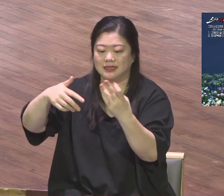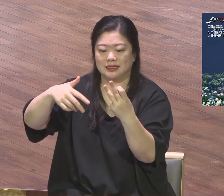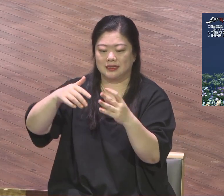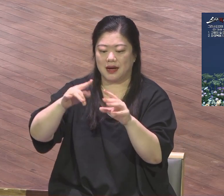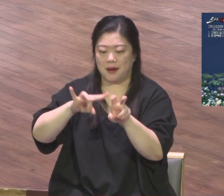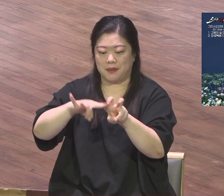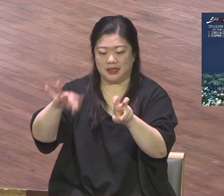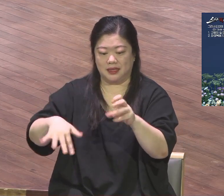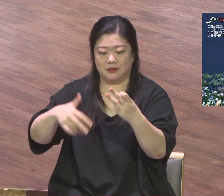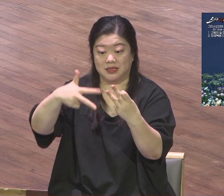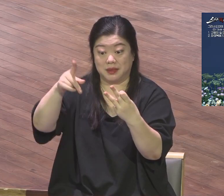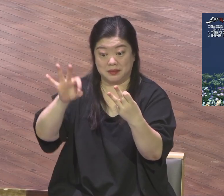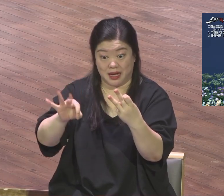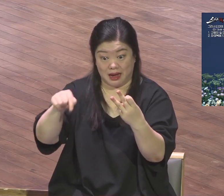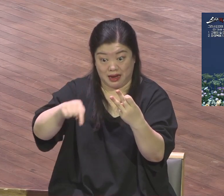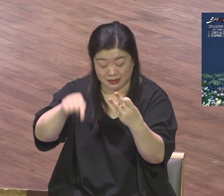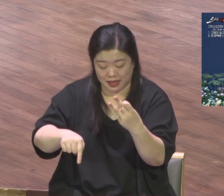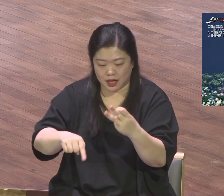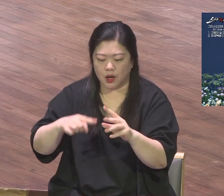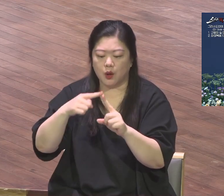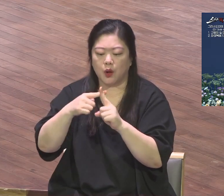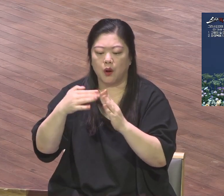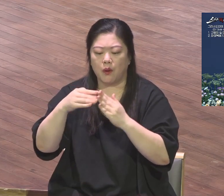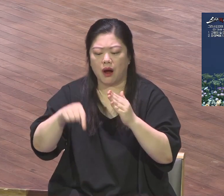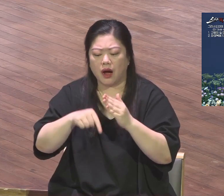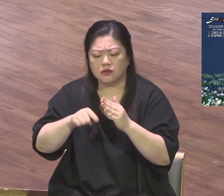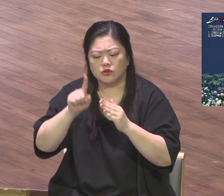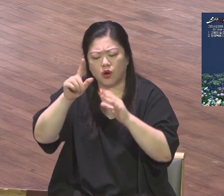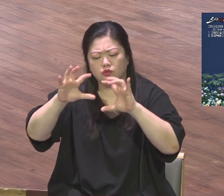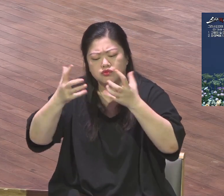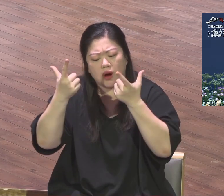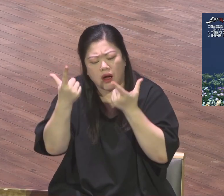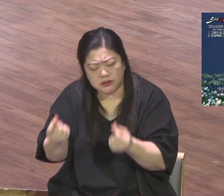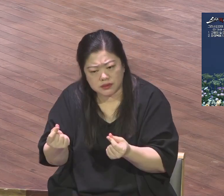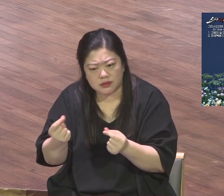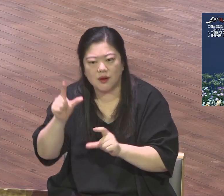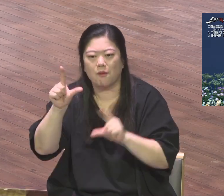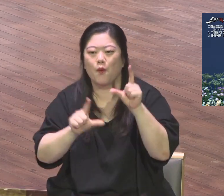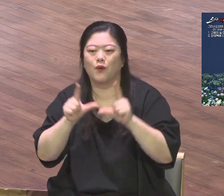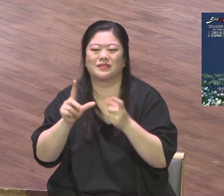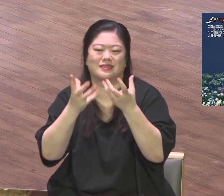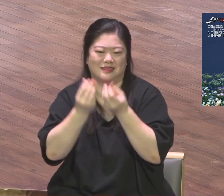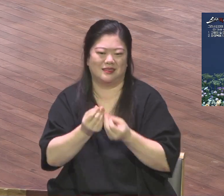것을 말하고 있는 그런 내용입니다.